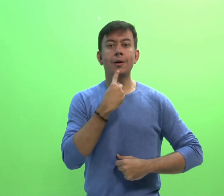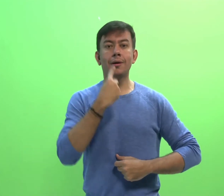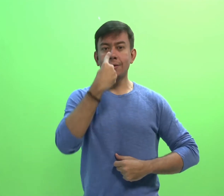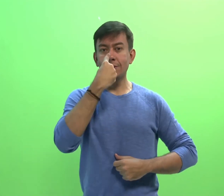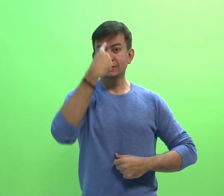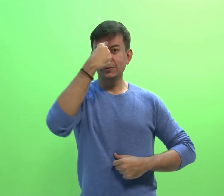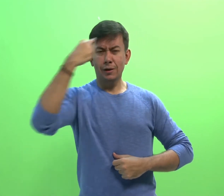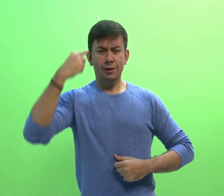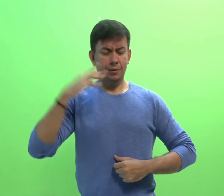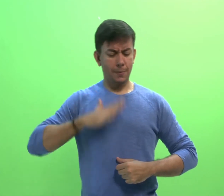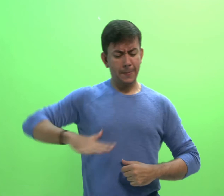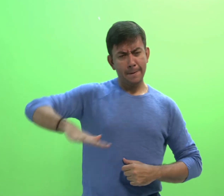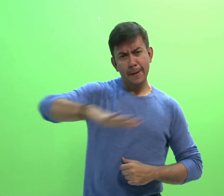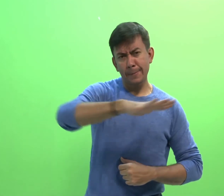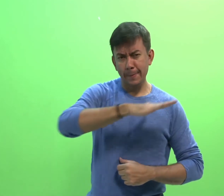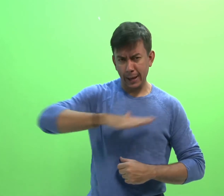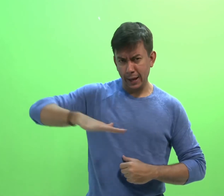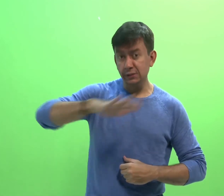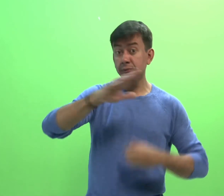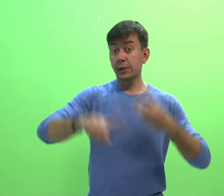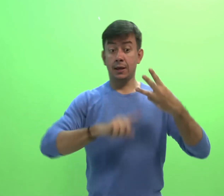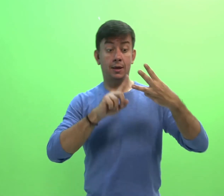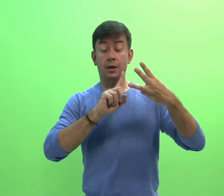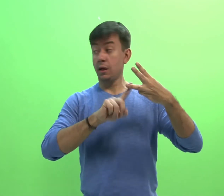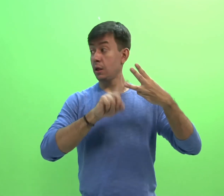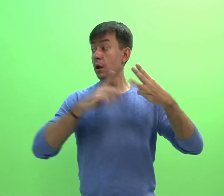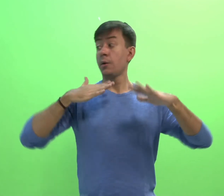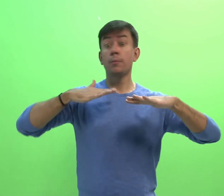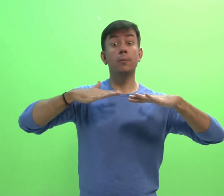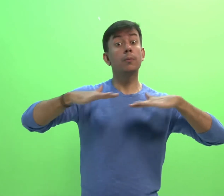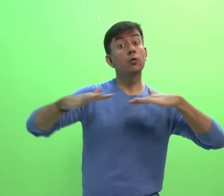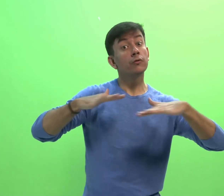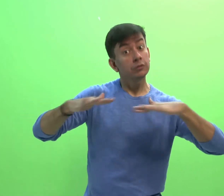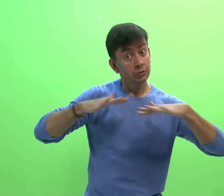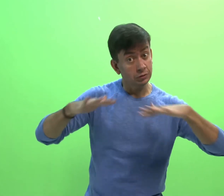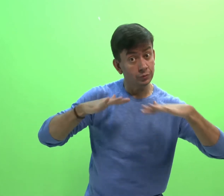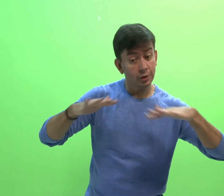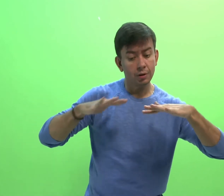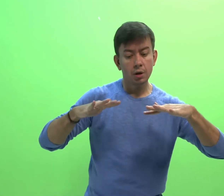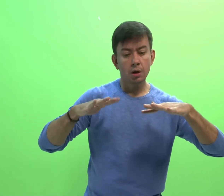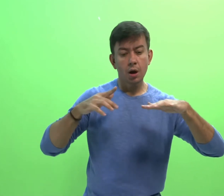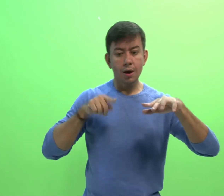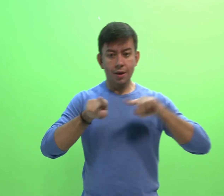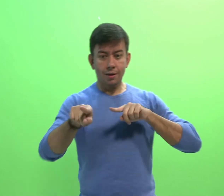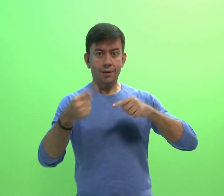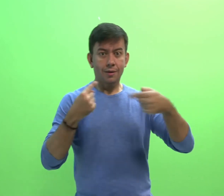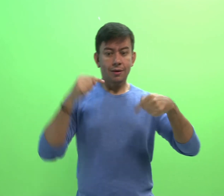realizado. E o terceiro foi o movimento. Seria para cima, para